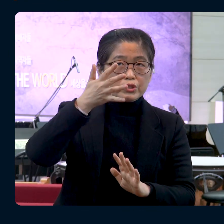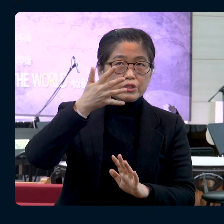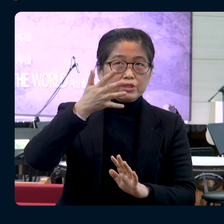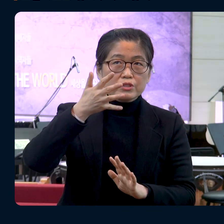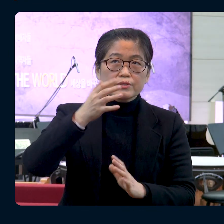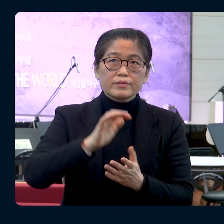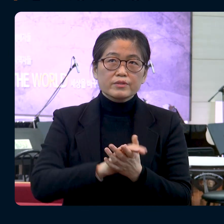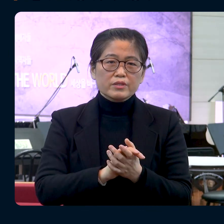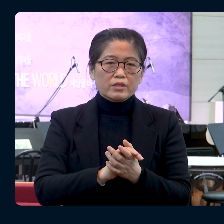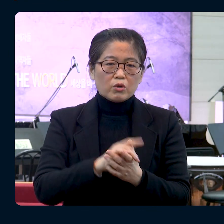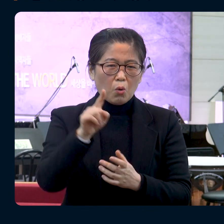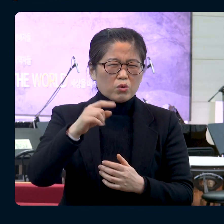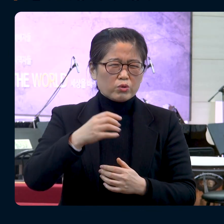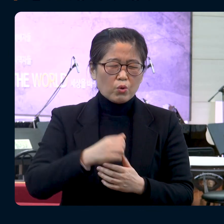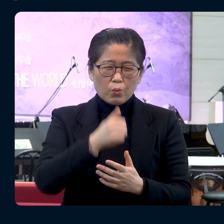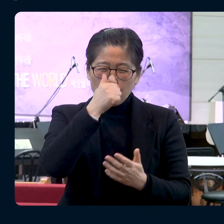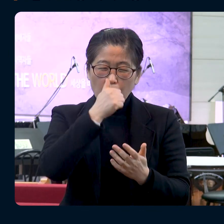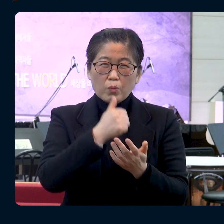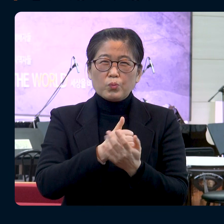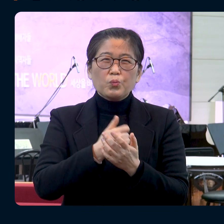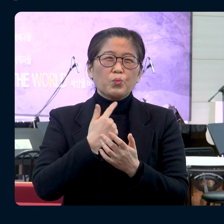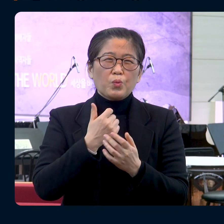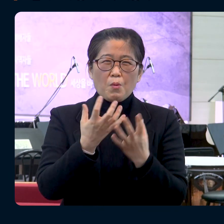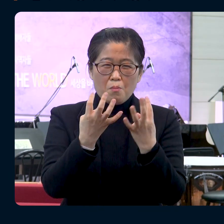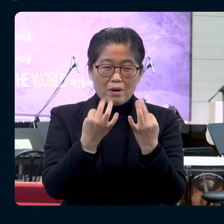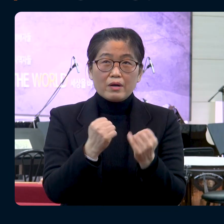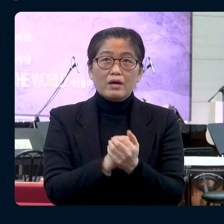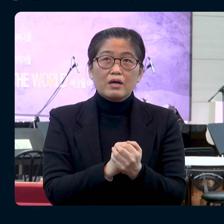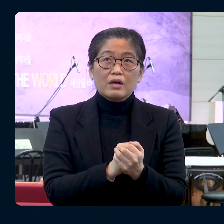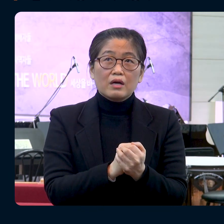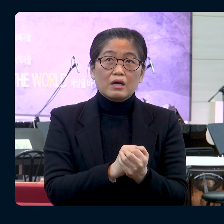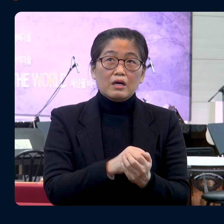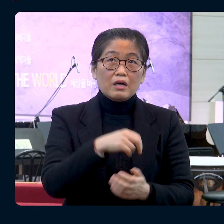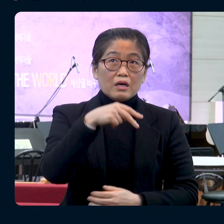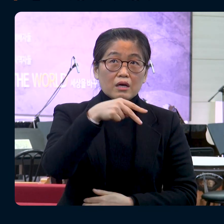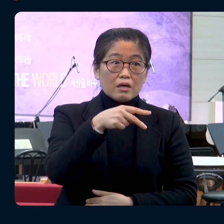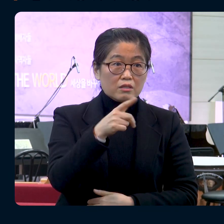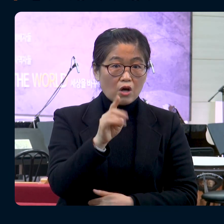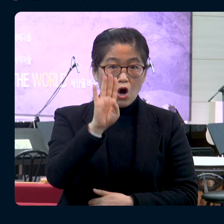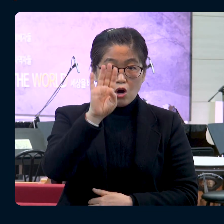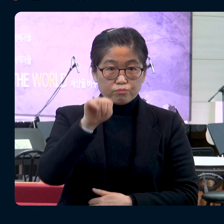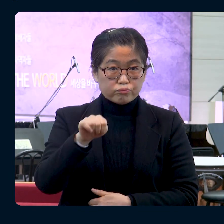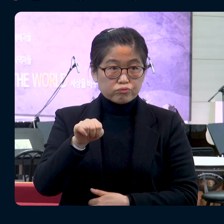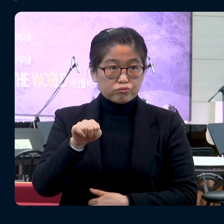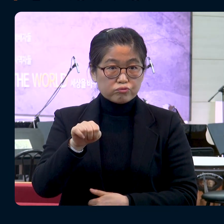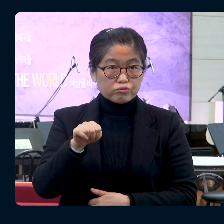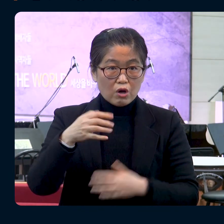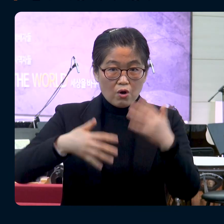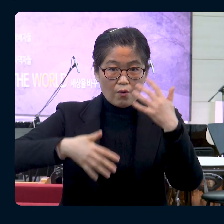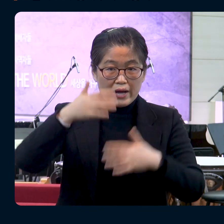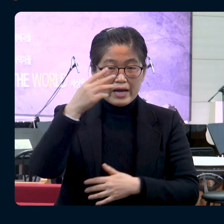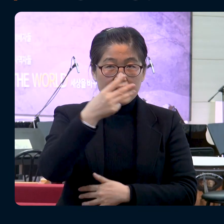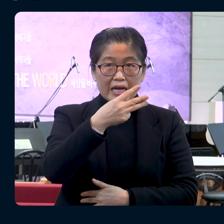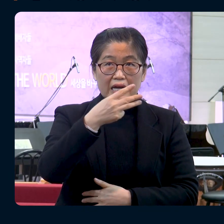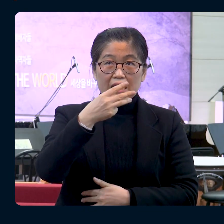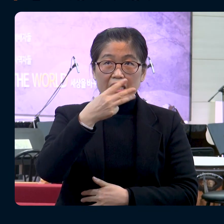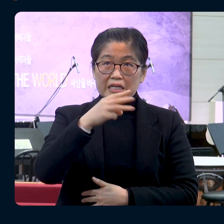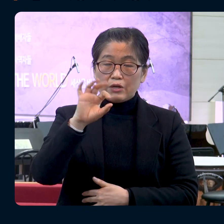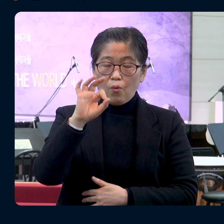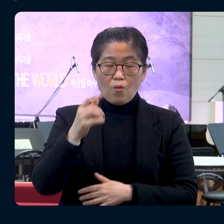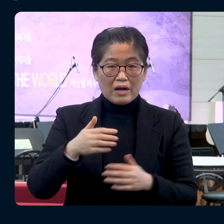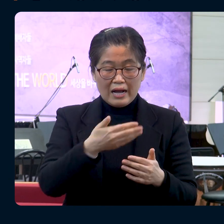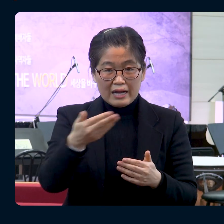있는 도시입니다. 거기는 물론 범죄가 유명한 도시입니다. 여러분 서부 영화에 가끔 나오는 리오 그란데 강이 있는 바로